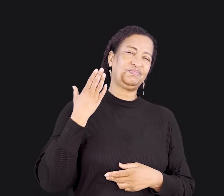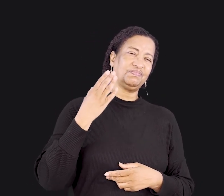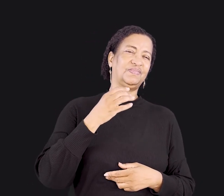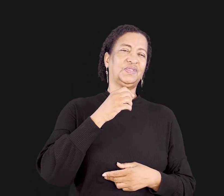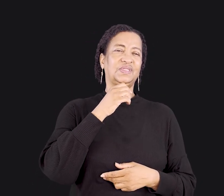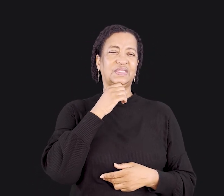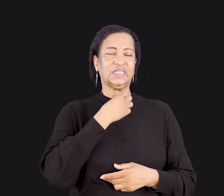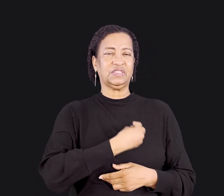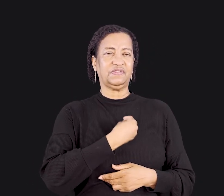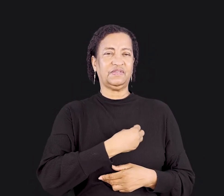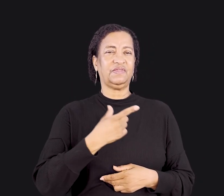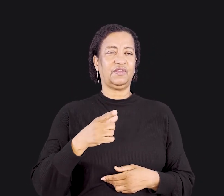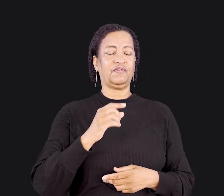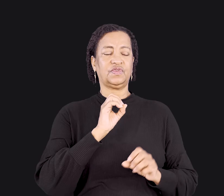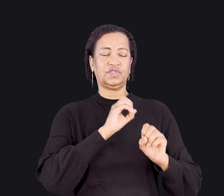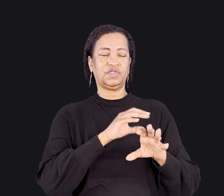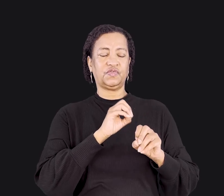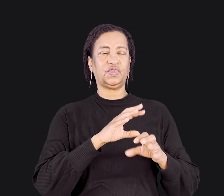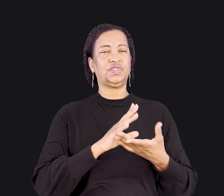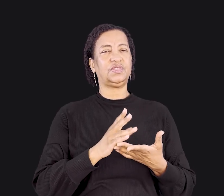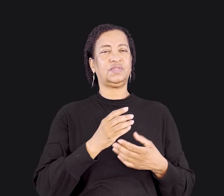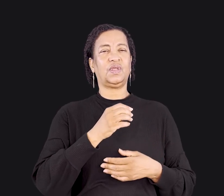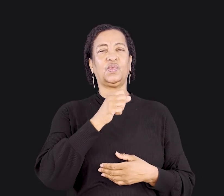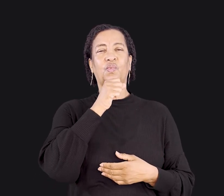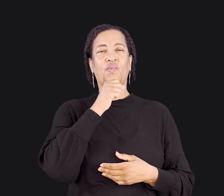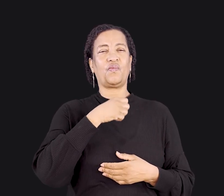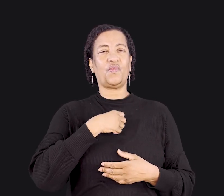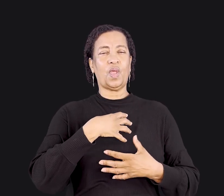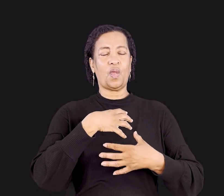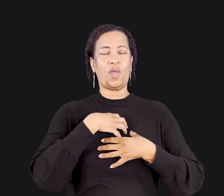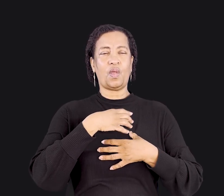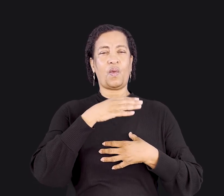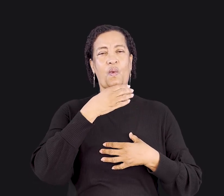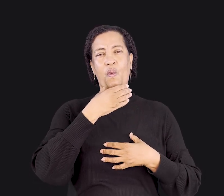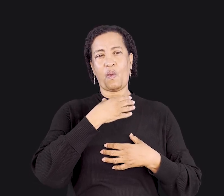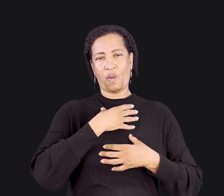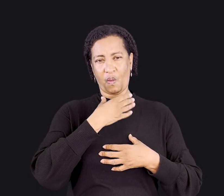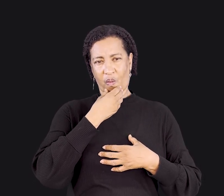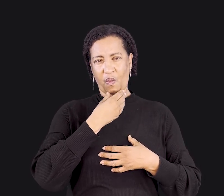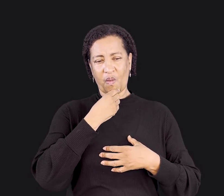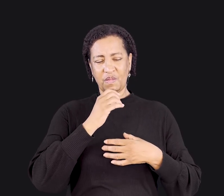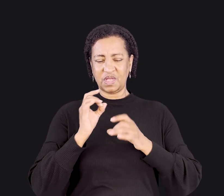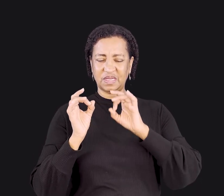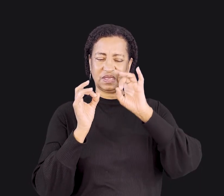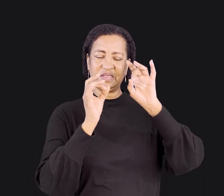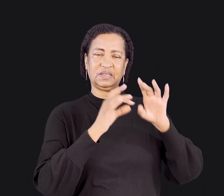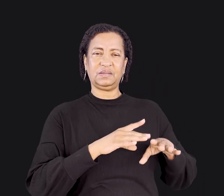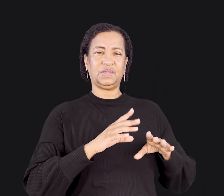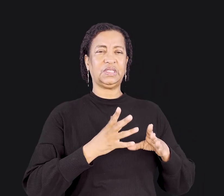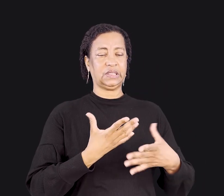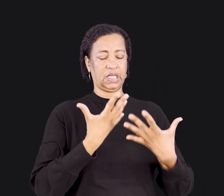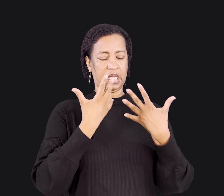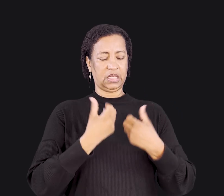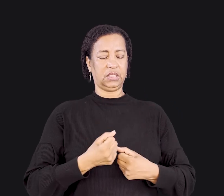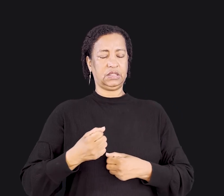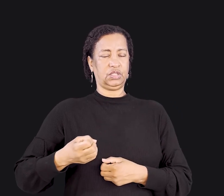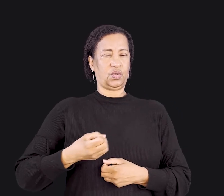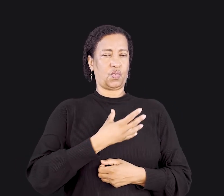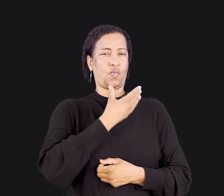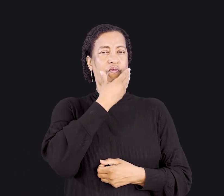a despir-se do velho homem, a serem renovados no modo de pensar e a revestir-se do novo homem. Com isso,